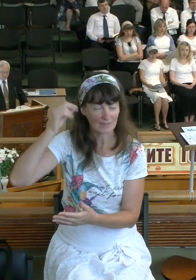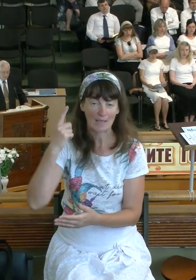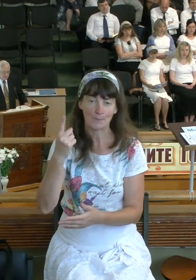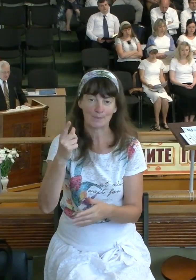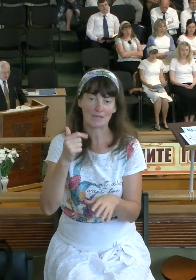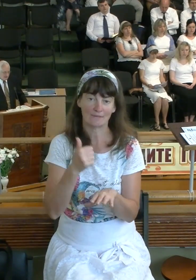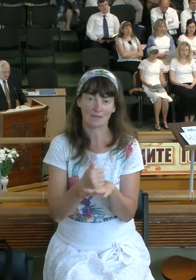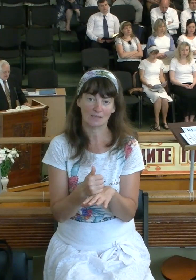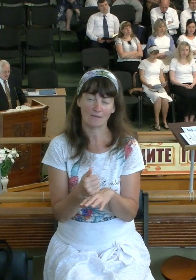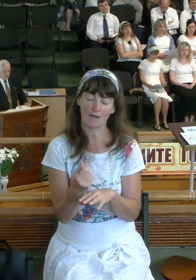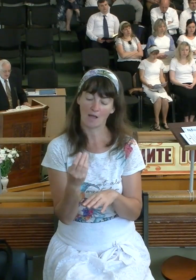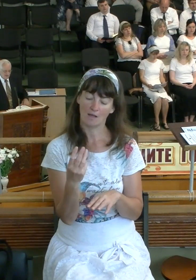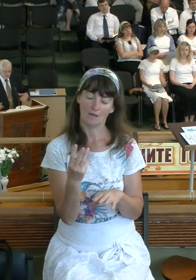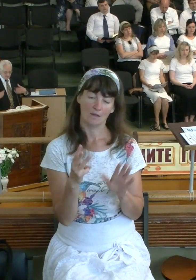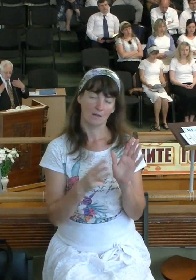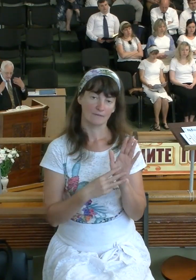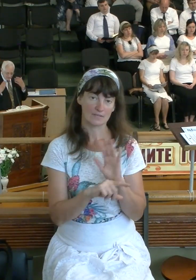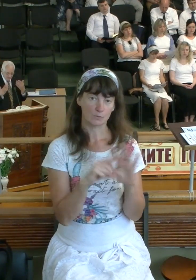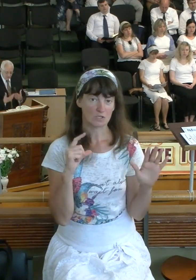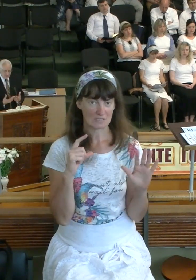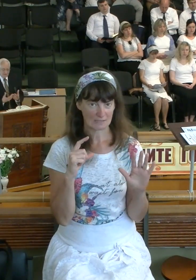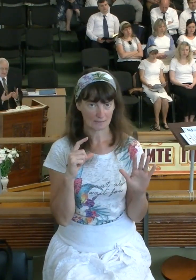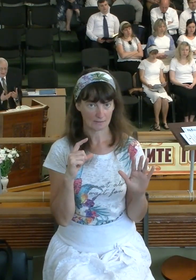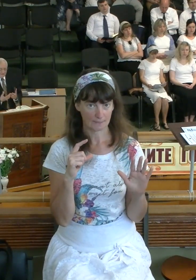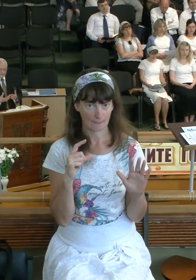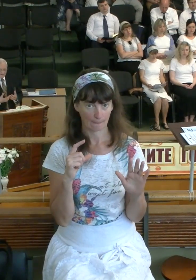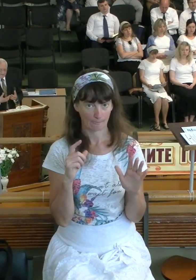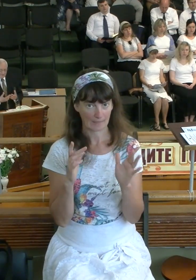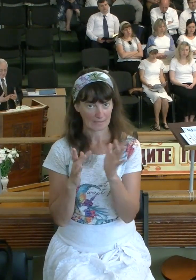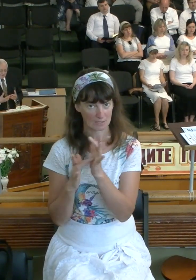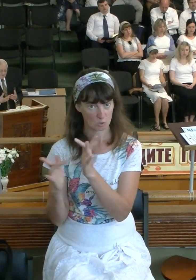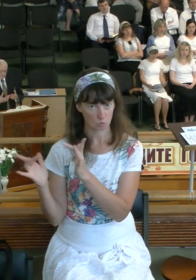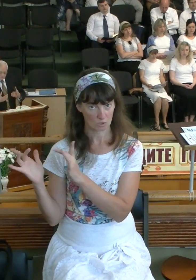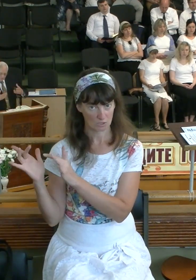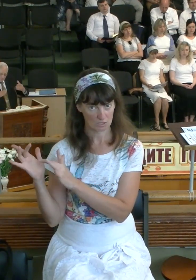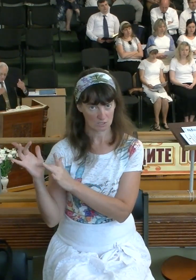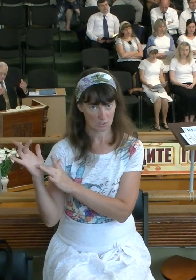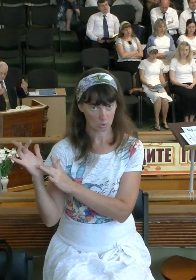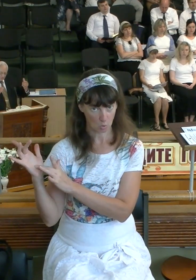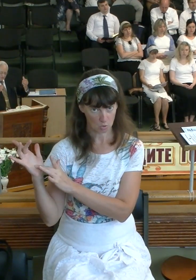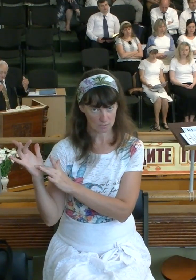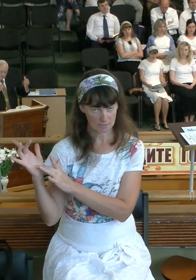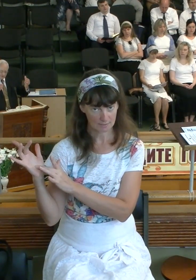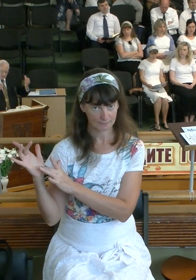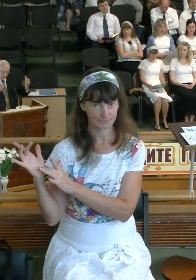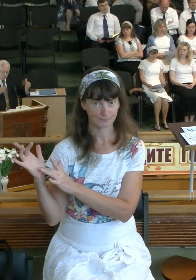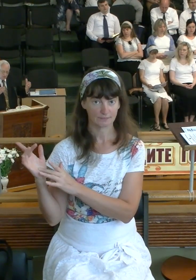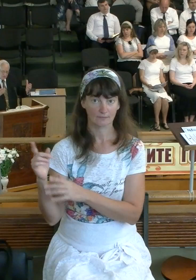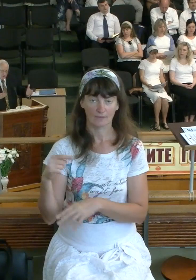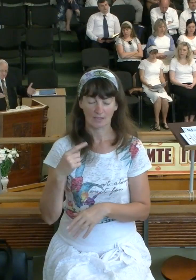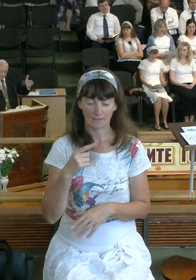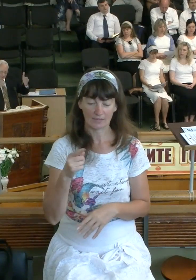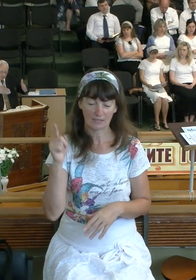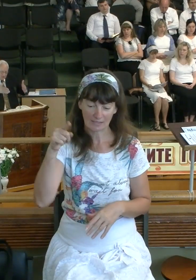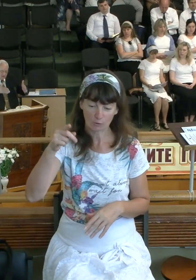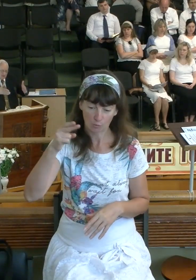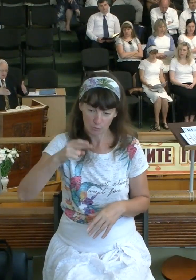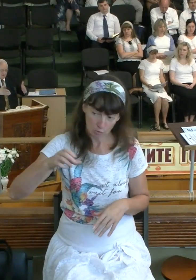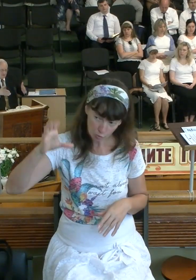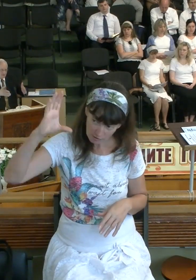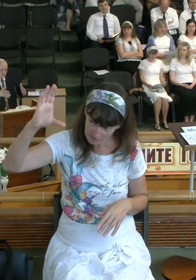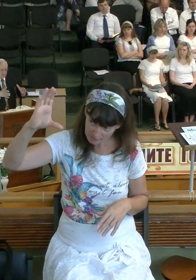глава, 8 стих. Иисус Христос, о том Духе Святом, который